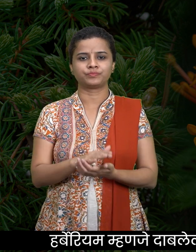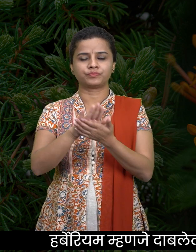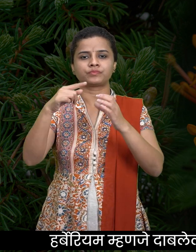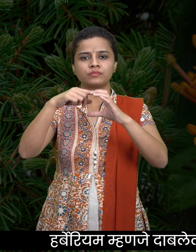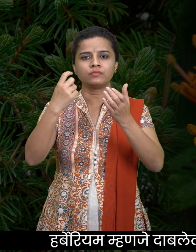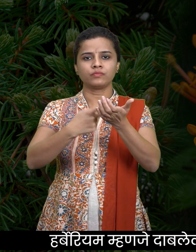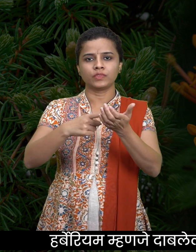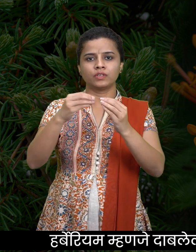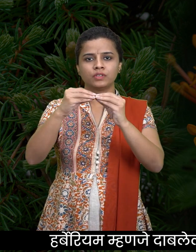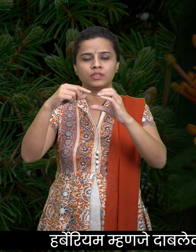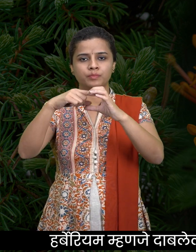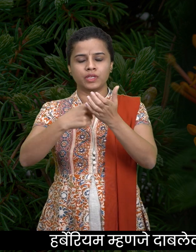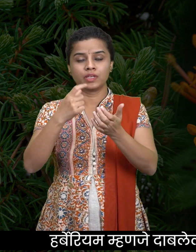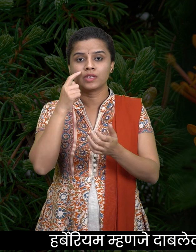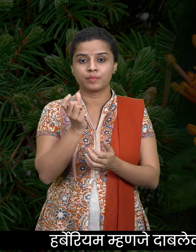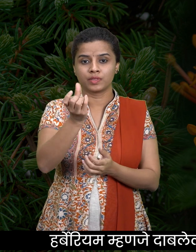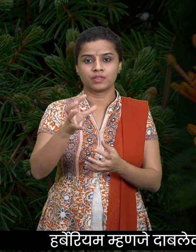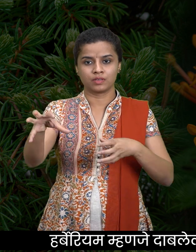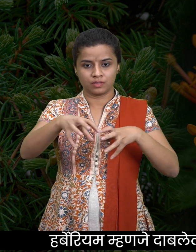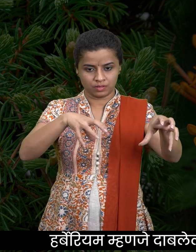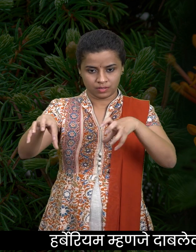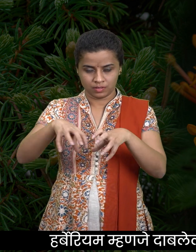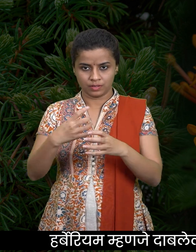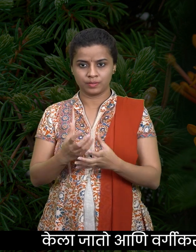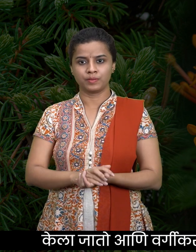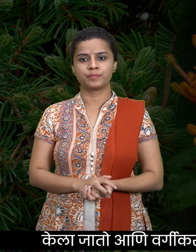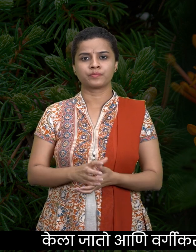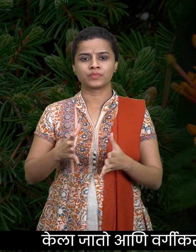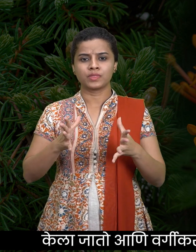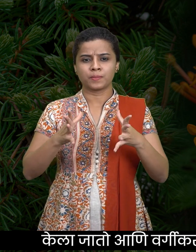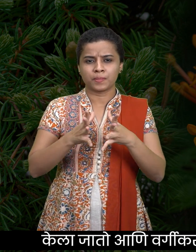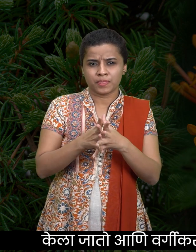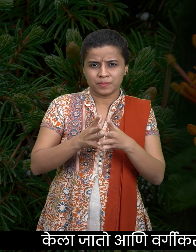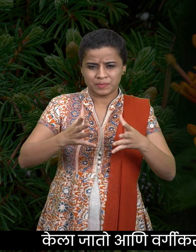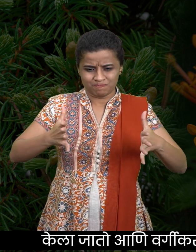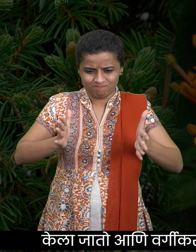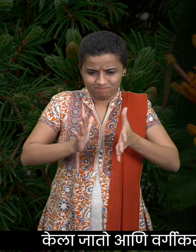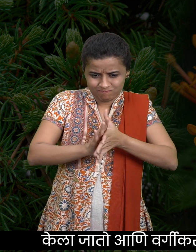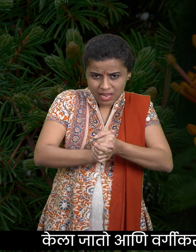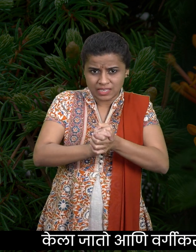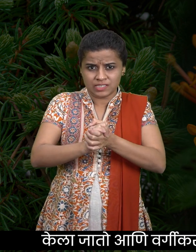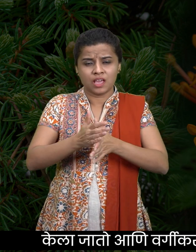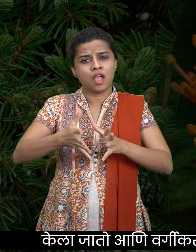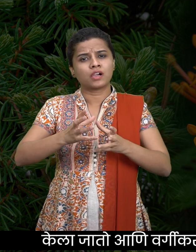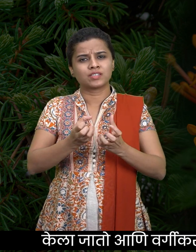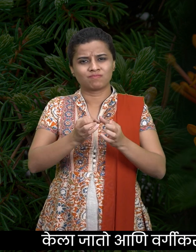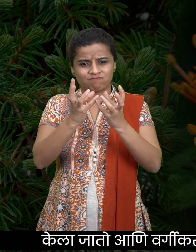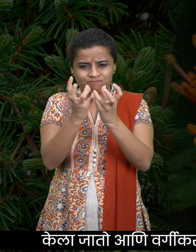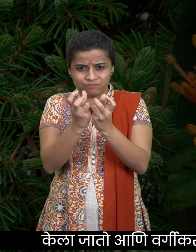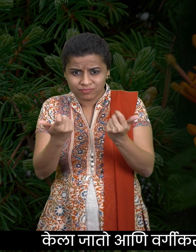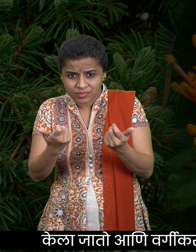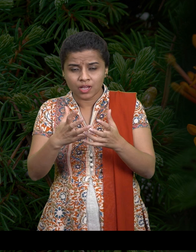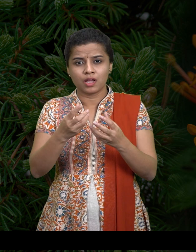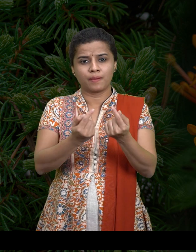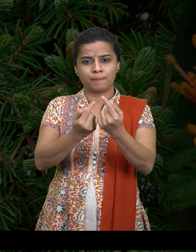हर्बेरियम म्हणजे दाबलेल्या, वाळलेल्या वनस्पतींचा संग्रह शीटवर पेस्ट केला जातो आणि वर्गीकरणाच्या कोणत्याही स्वीकारलेल्या